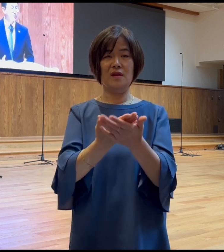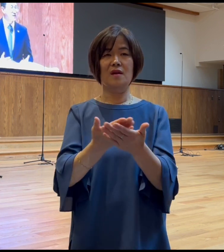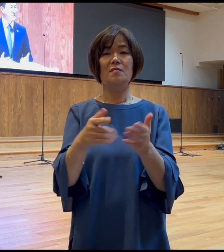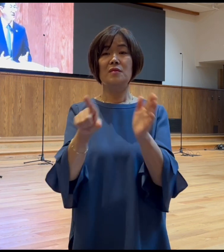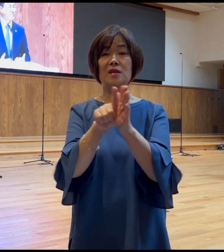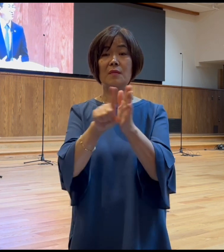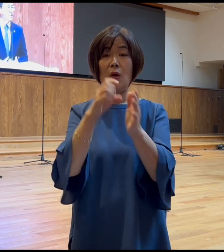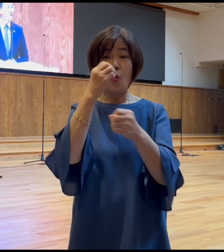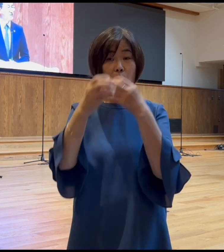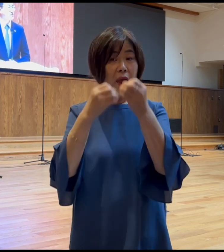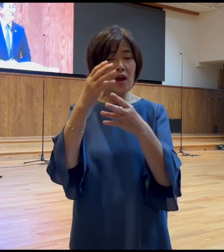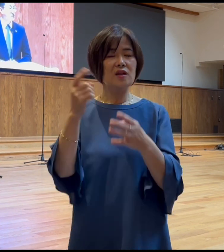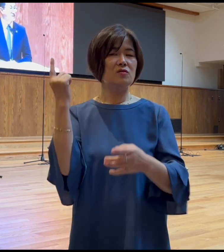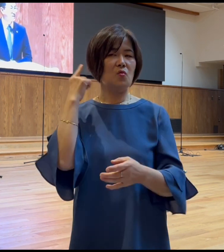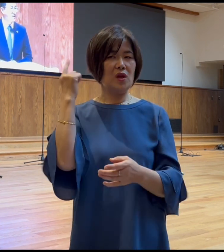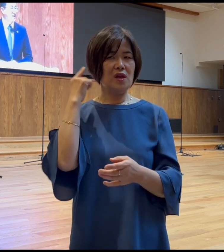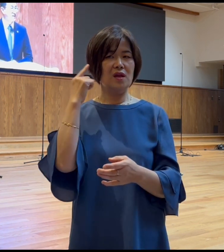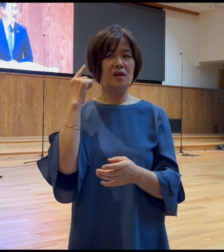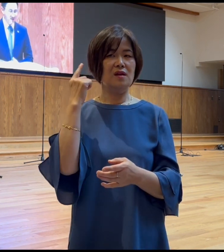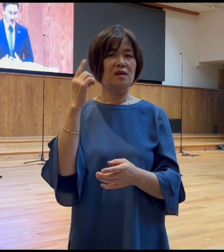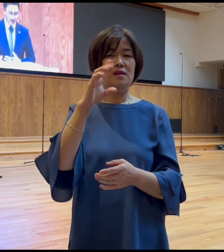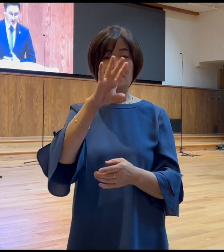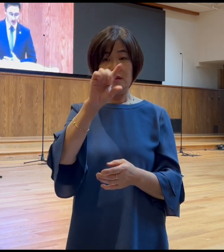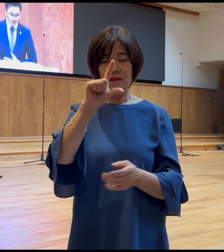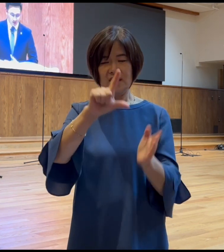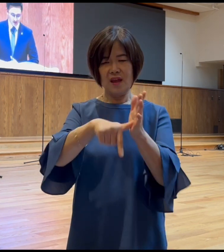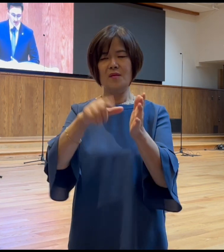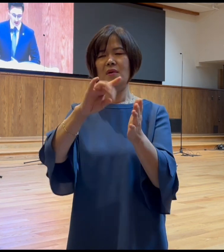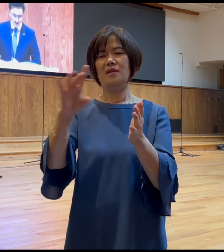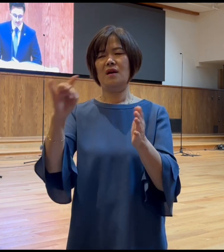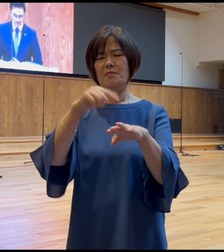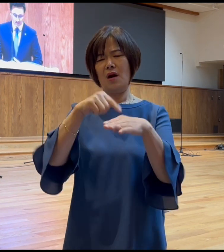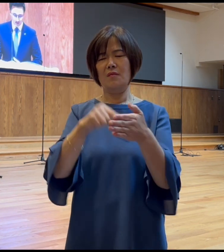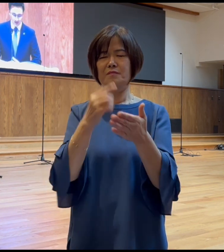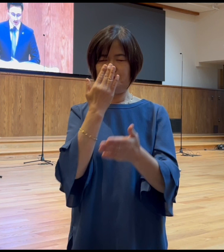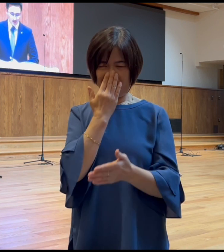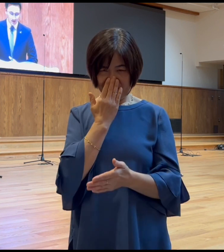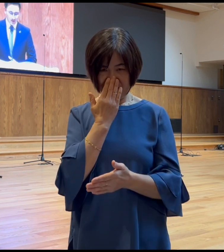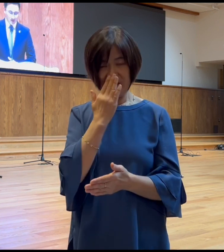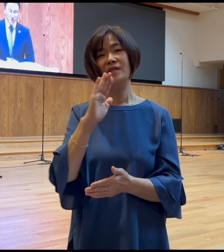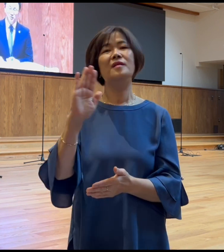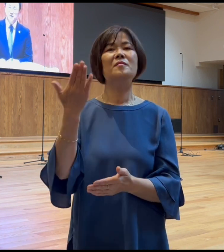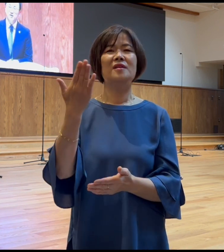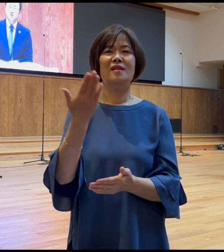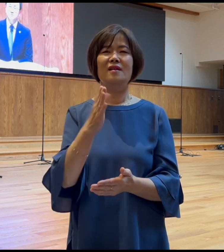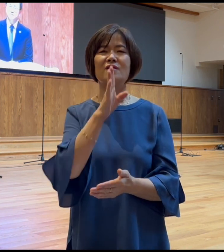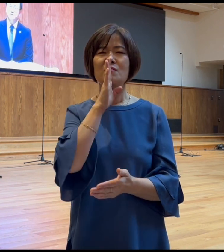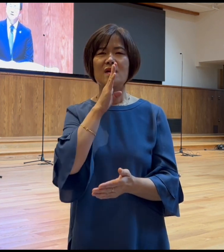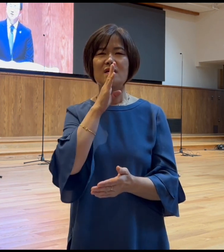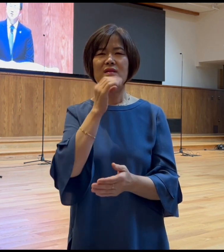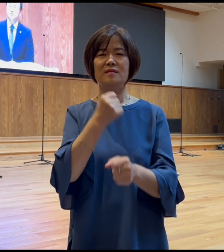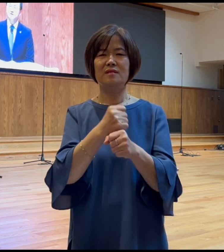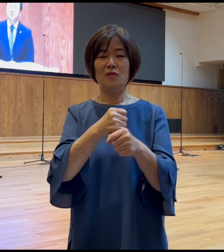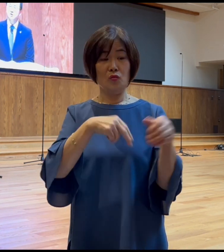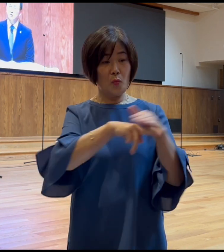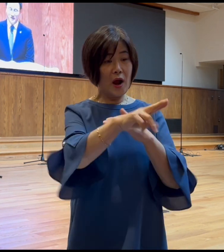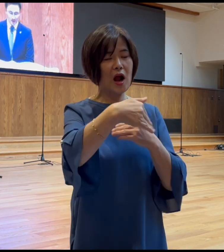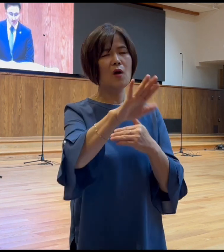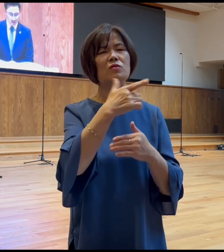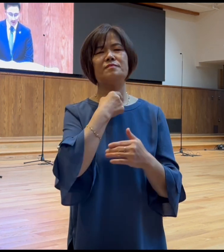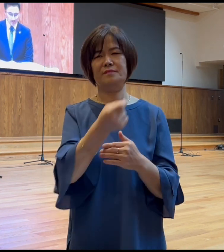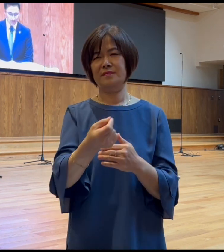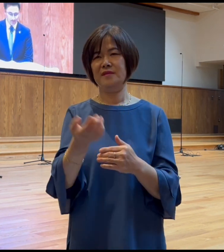믿음의 고백을 담은 소리를 들을 때마다 이 마음이 겸허해집니다. 물론 피하고 싶지만 피할 수 없는